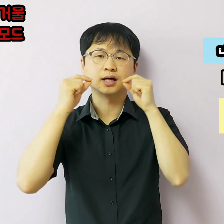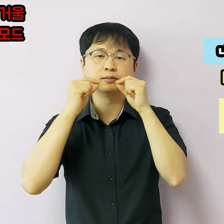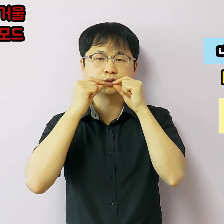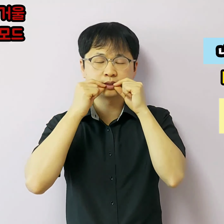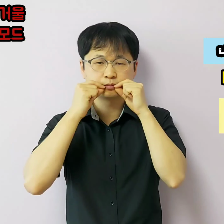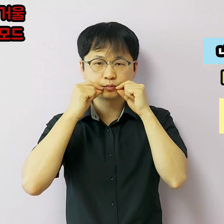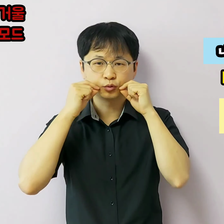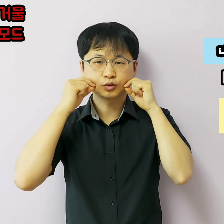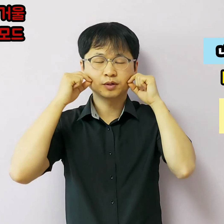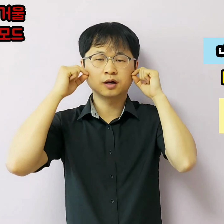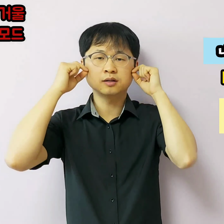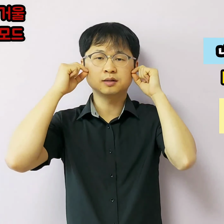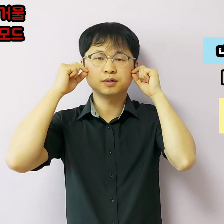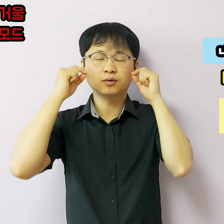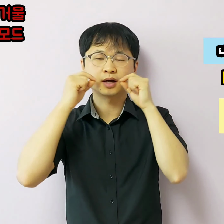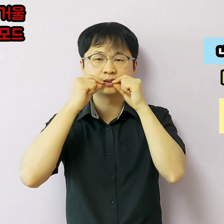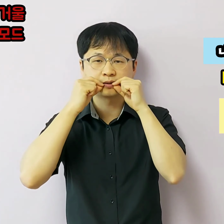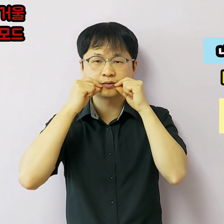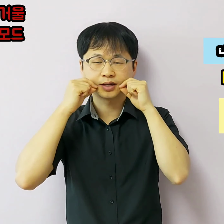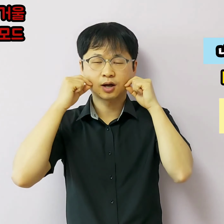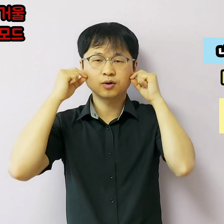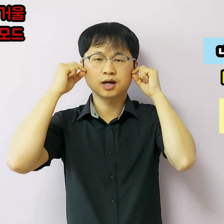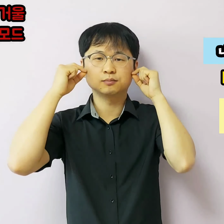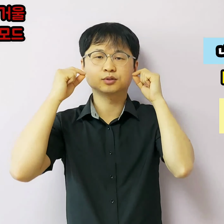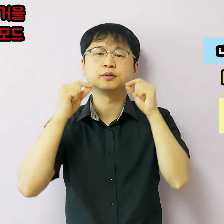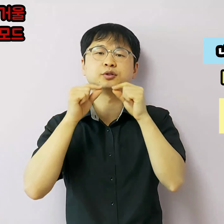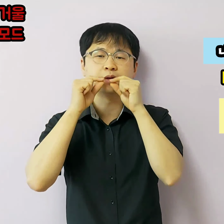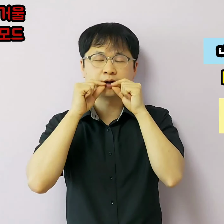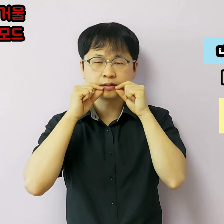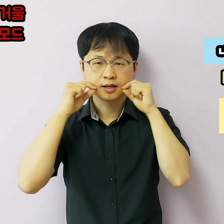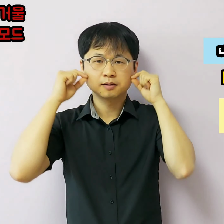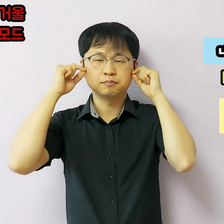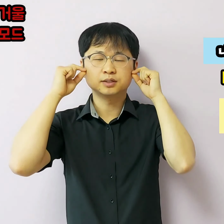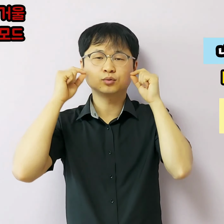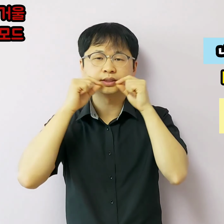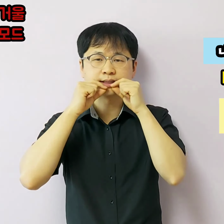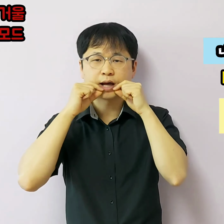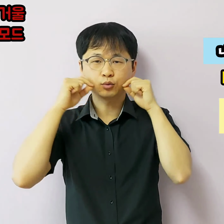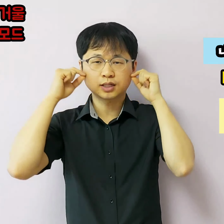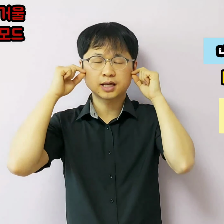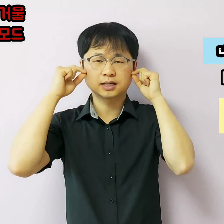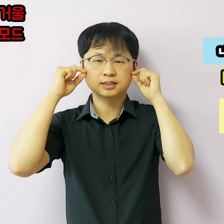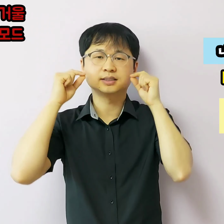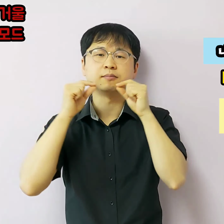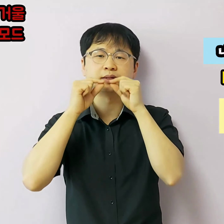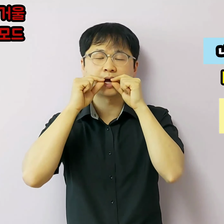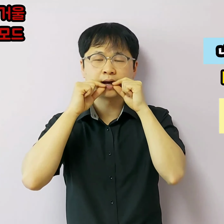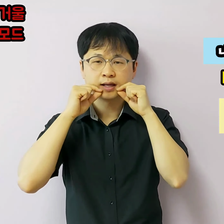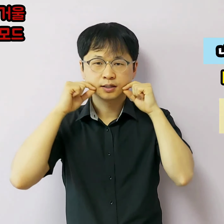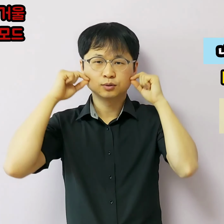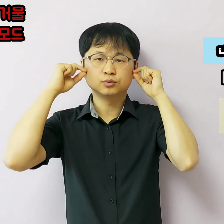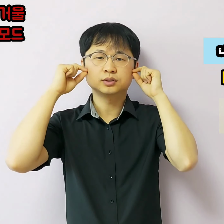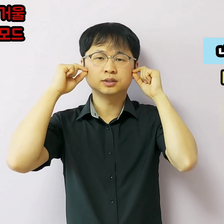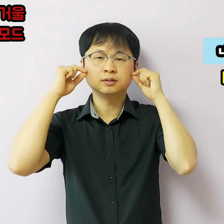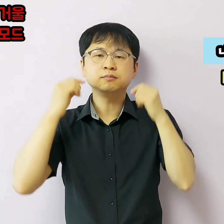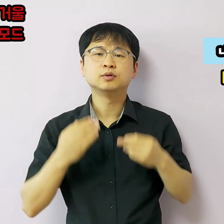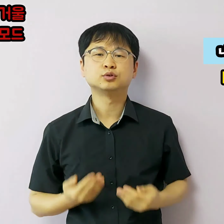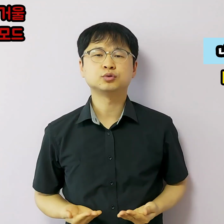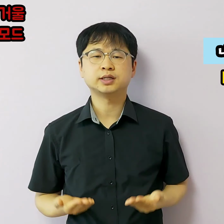올라가는 모습. 웃으면 입이 올라가죠. 입꼬리가 올라가는 모습 해주시면 미소 짓다, 웃다라는 뜻이 됩니다. 웃음